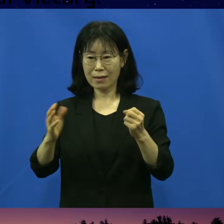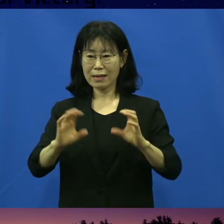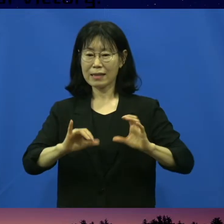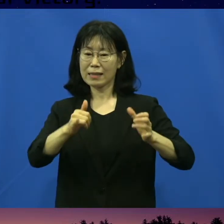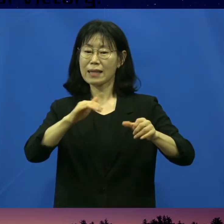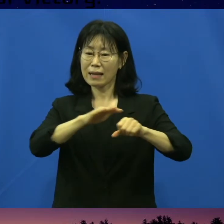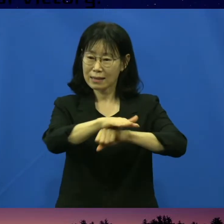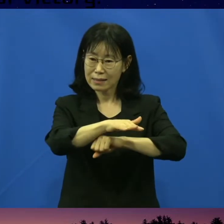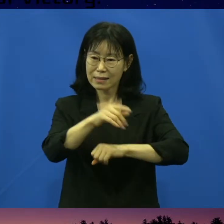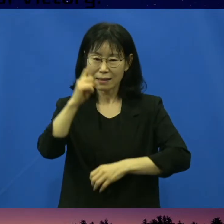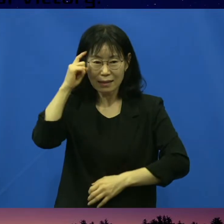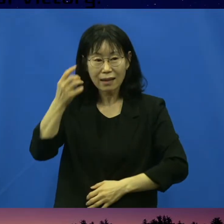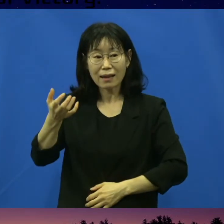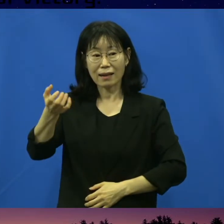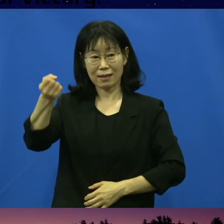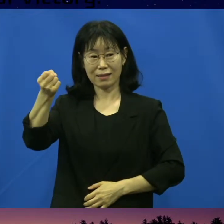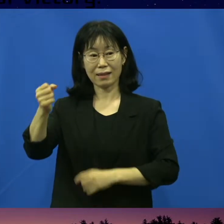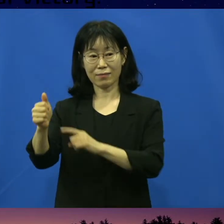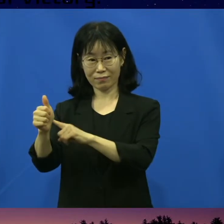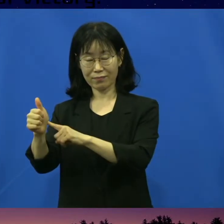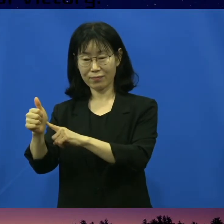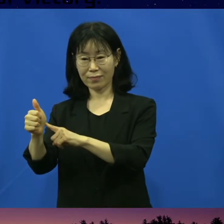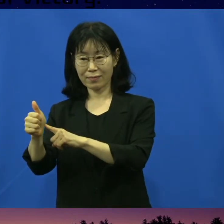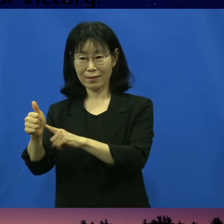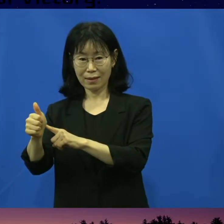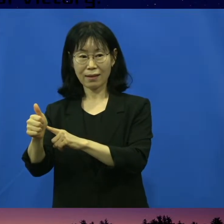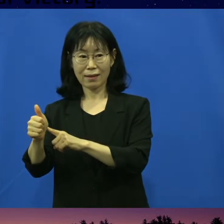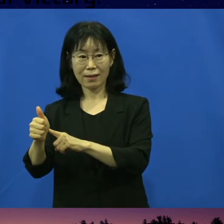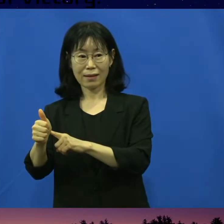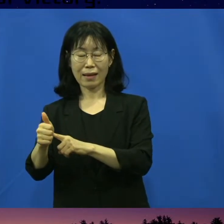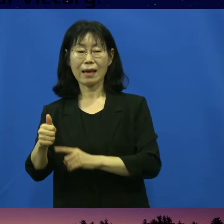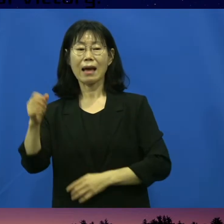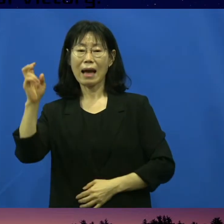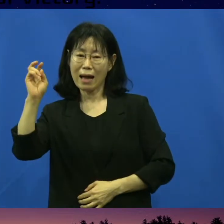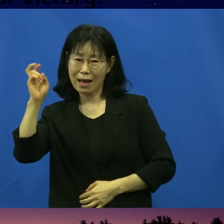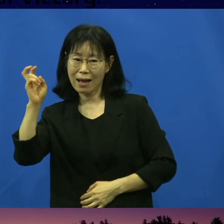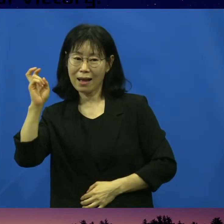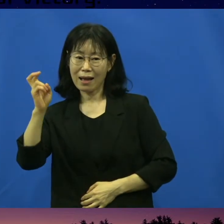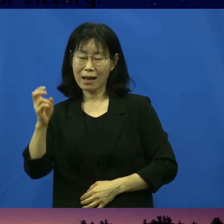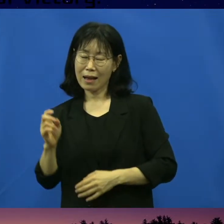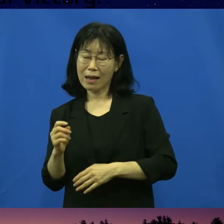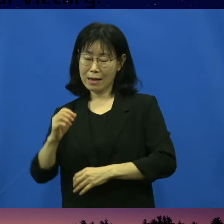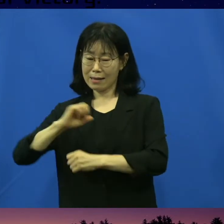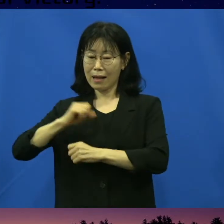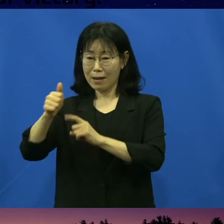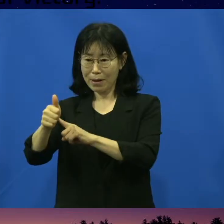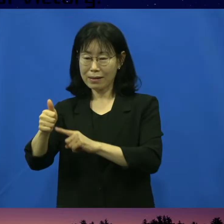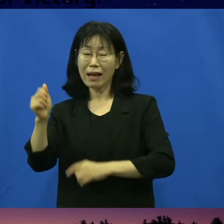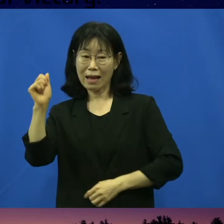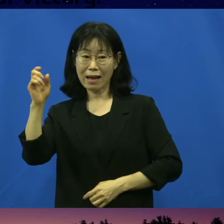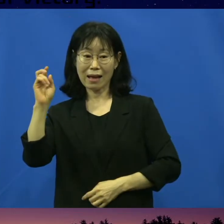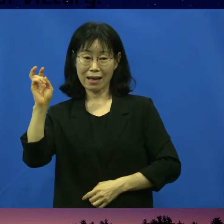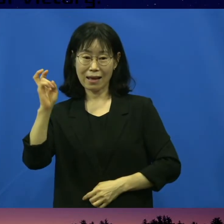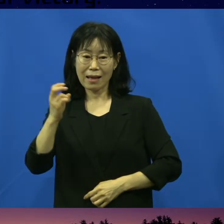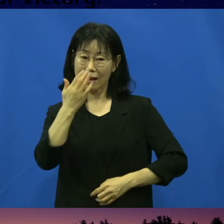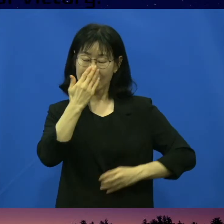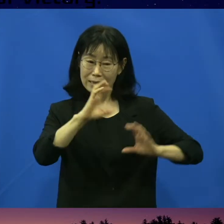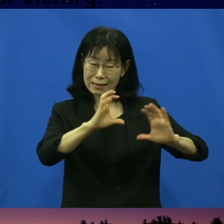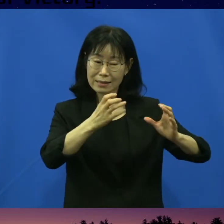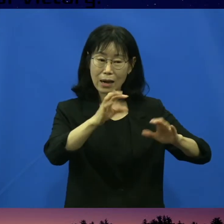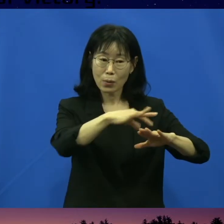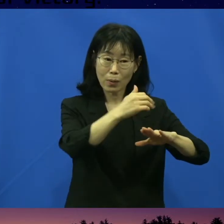그런 아람 왕의 추천서의 위력을 믿었어. 왕이 선지자에게 지시를 하면 그냥 모든 게 돌아갈 줄 알았던 거죠.